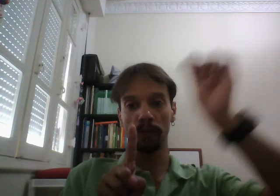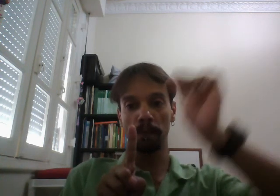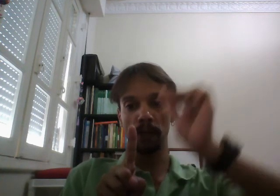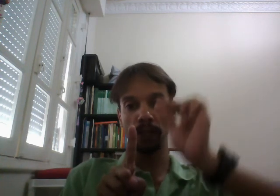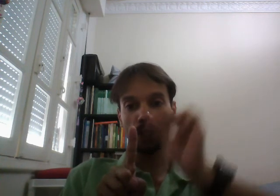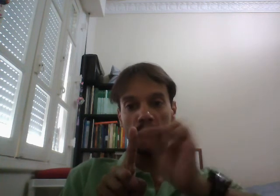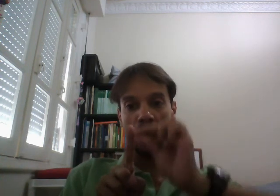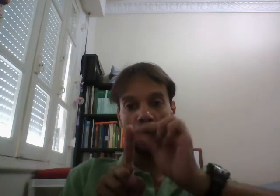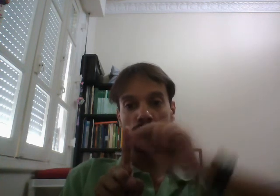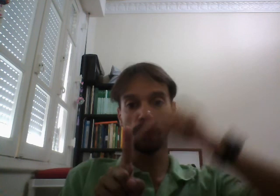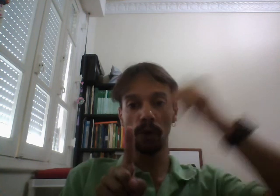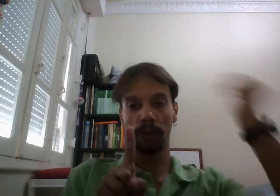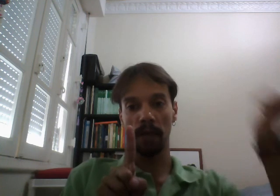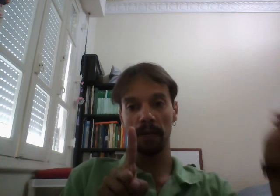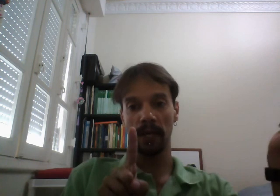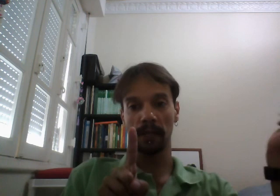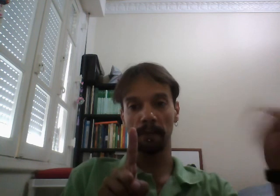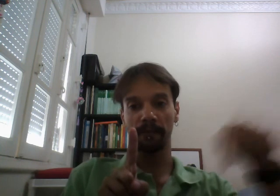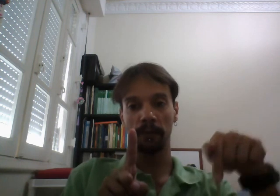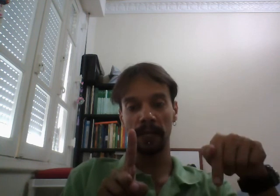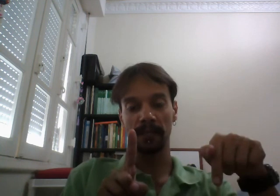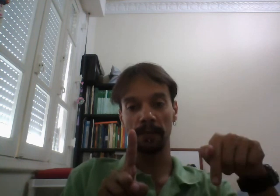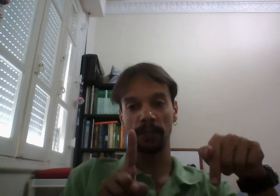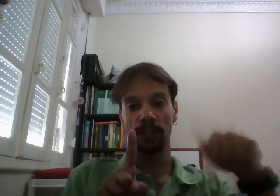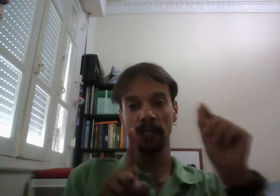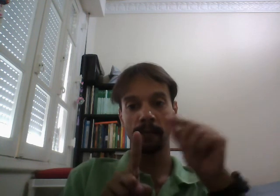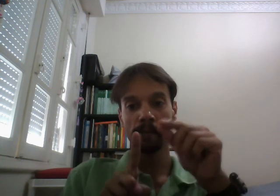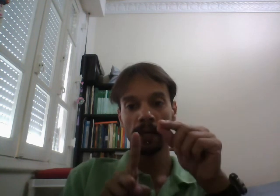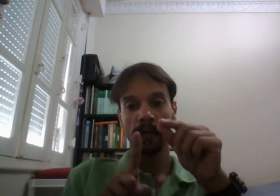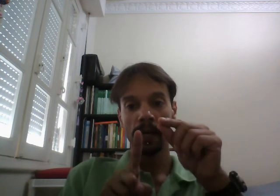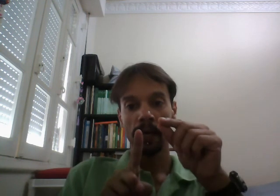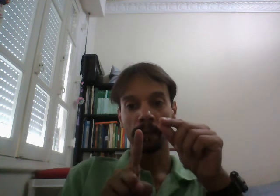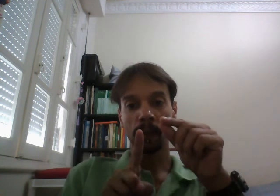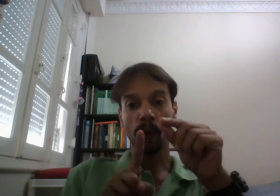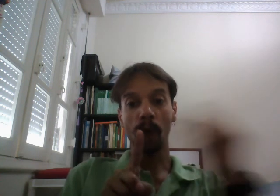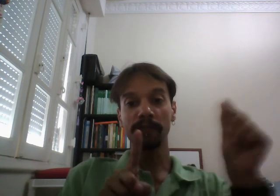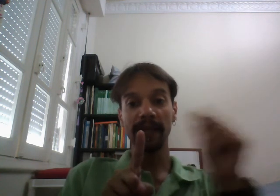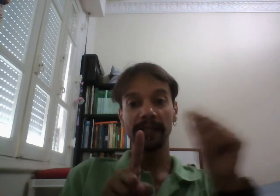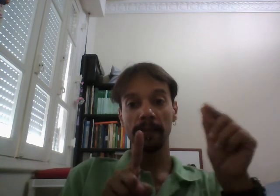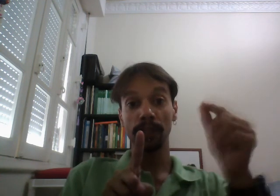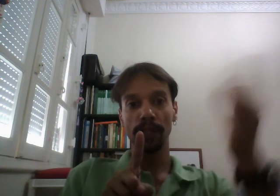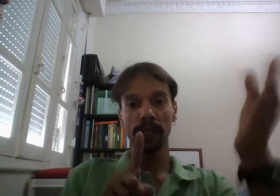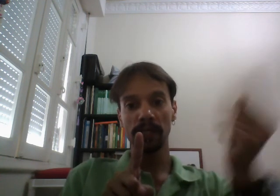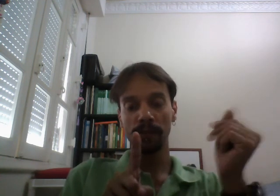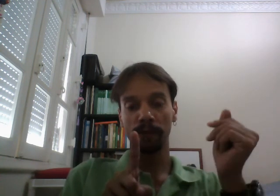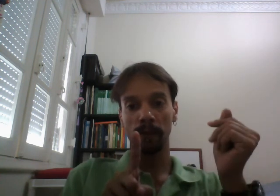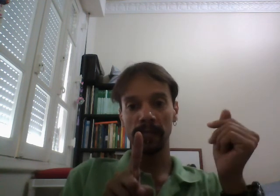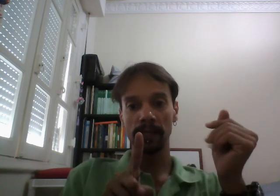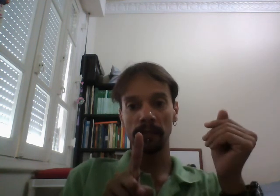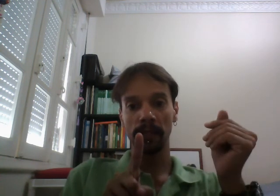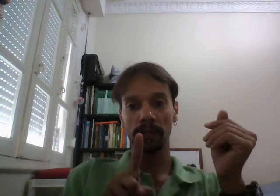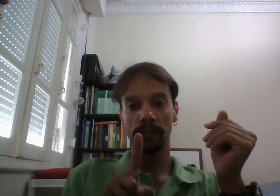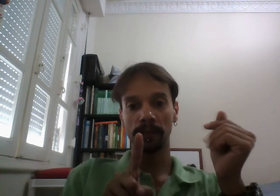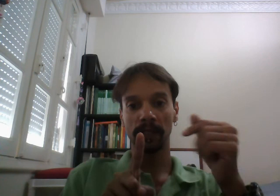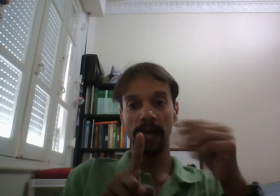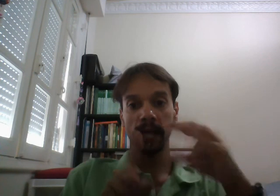de pólen chegar com outro gameta para formar a sementinha, qual vai ter mais chance de formar semente?